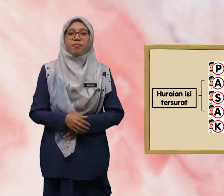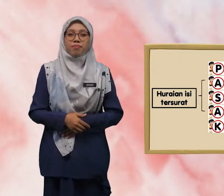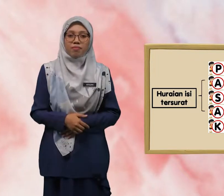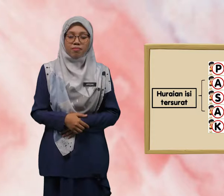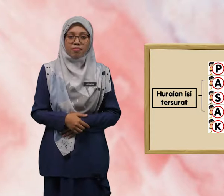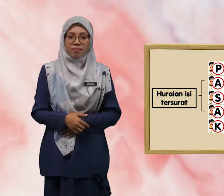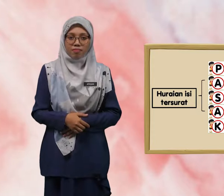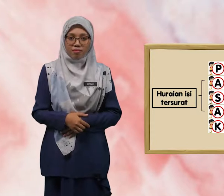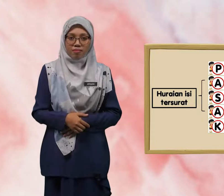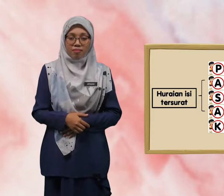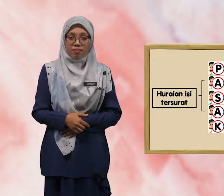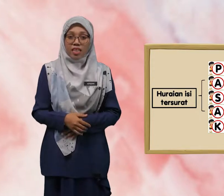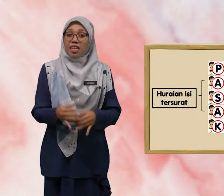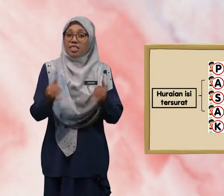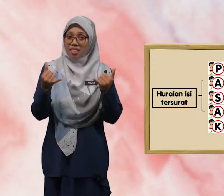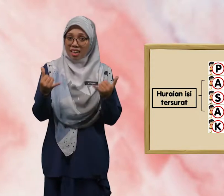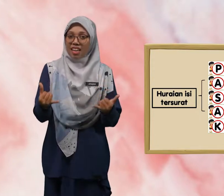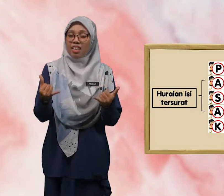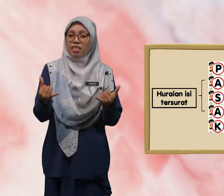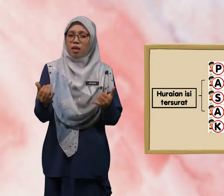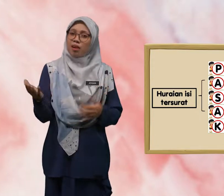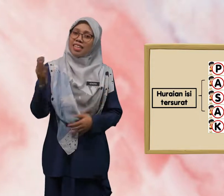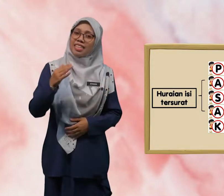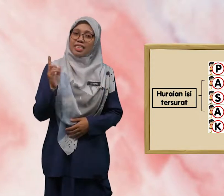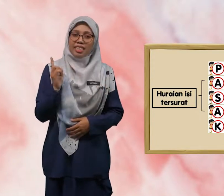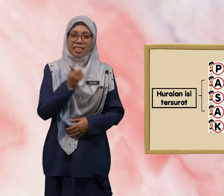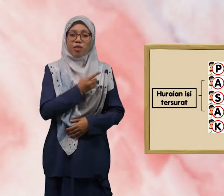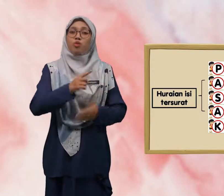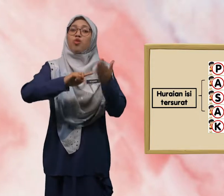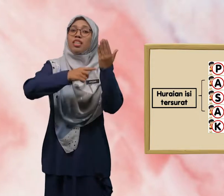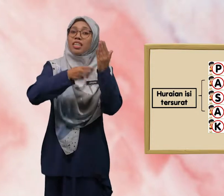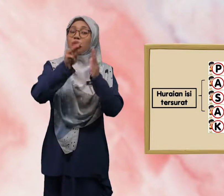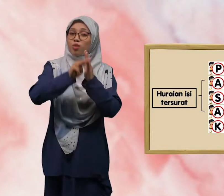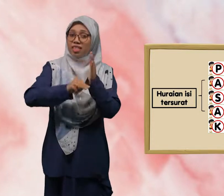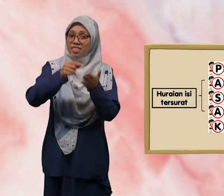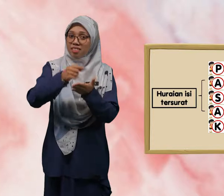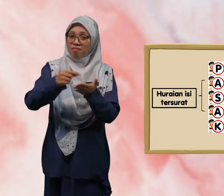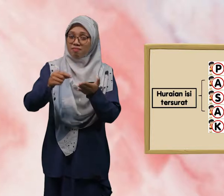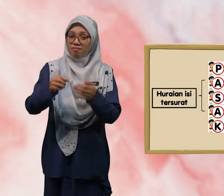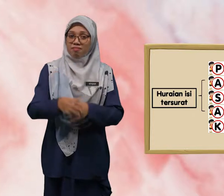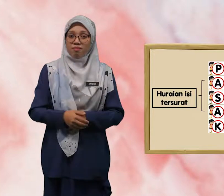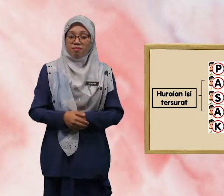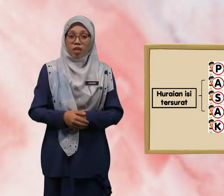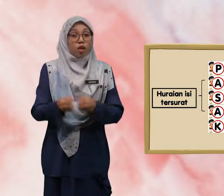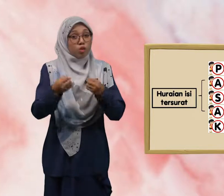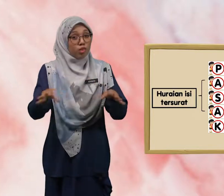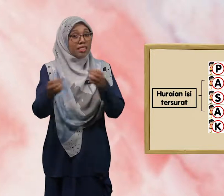oke Sekarang mari kita mulai menulis sudah